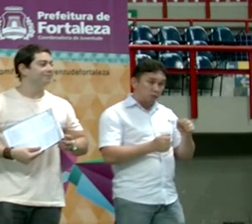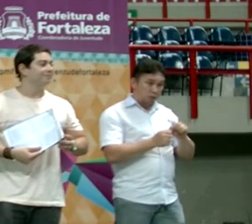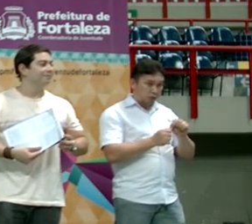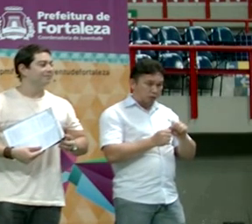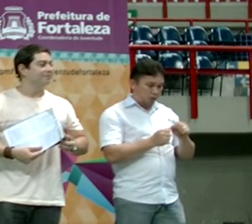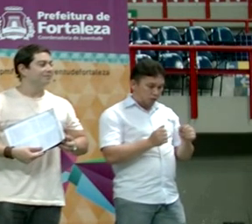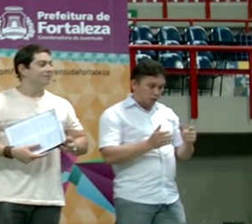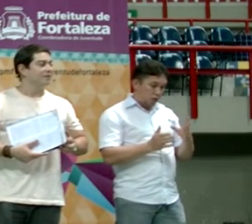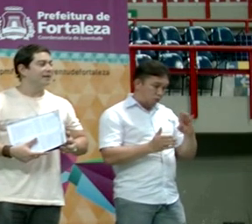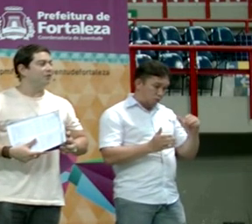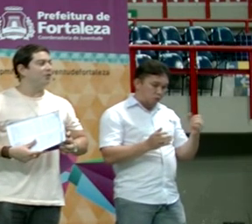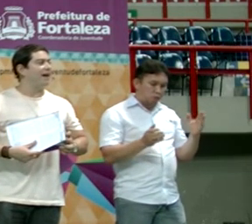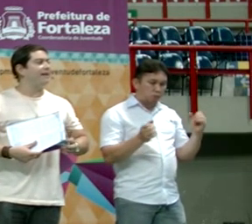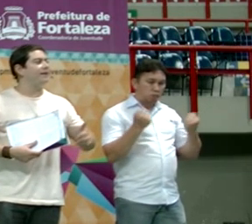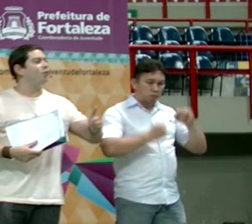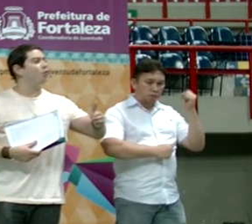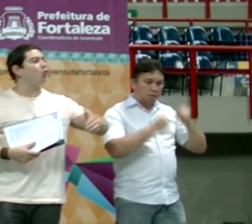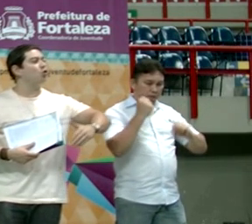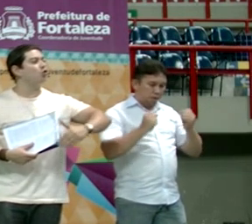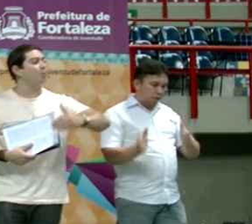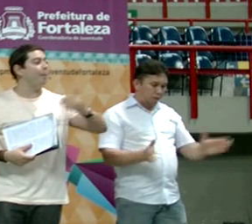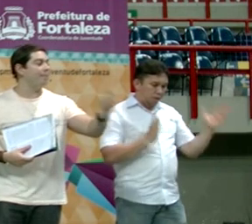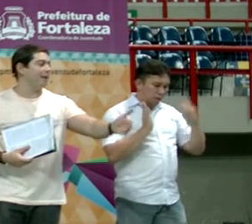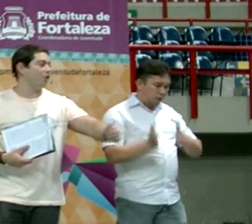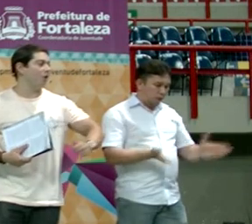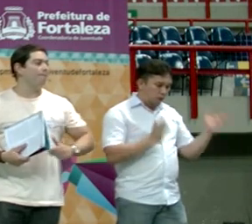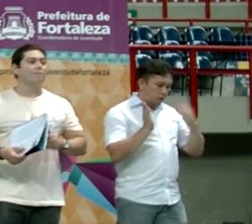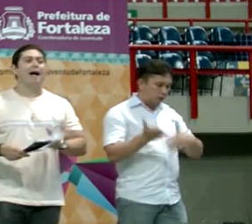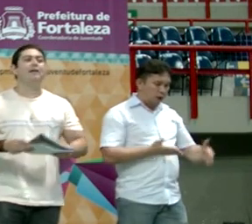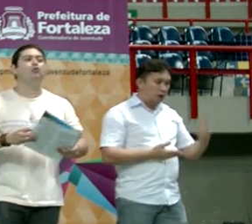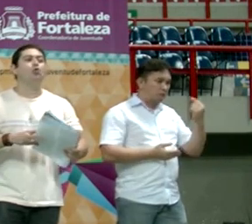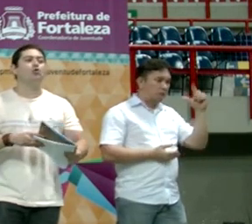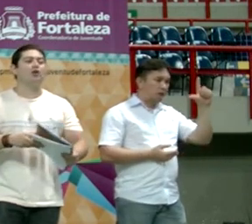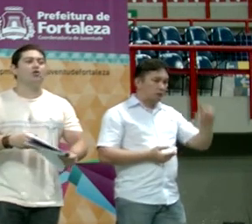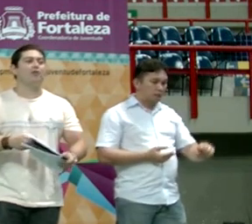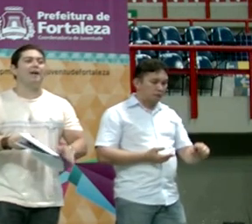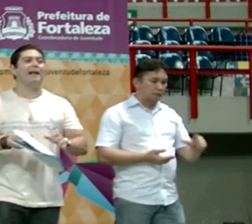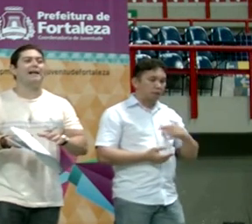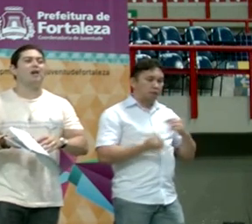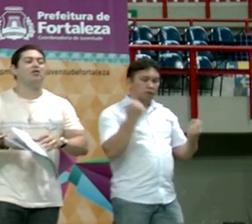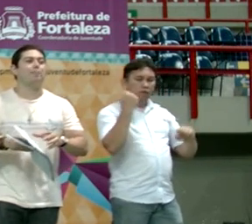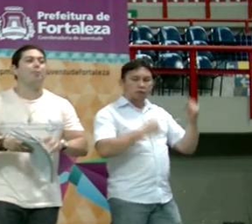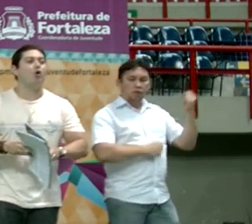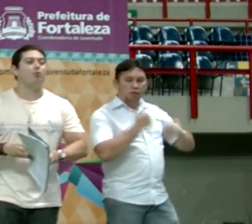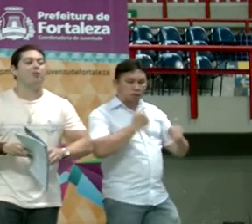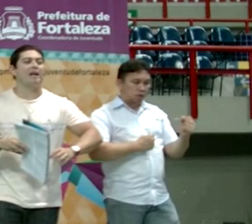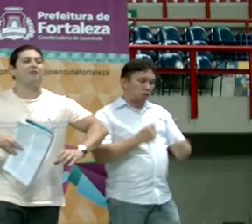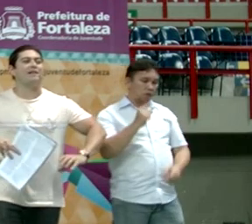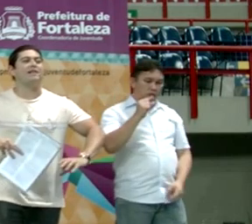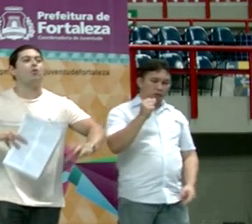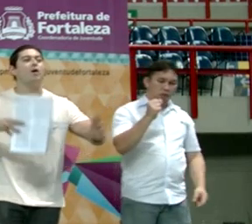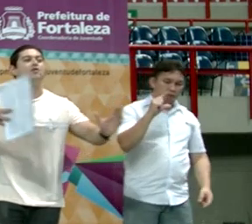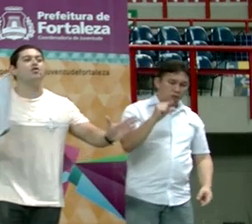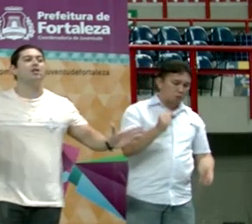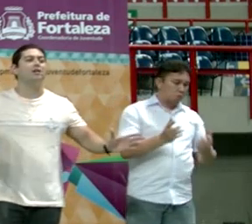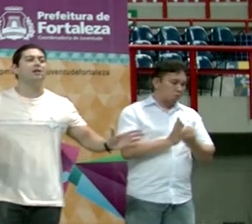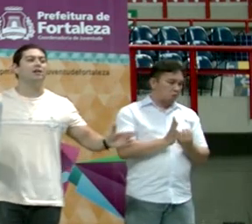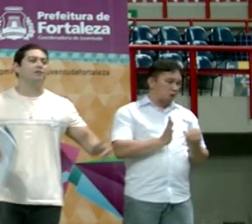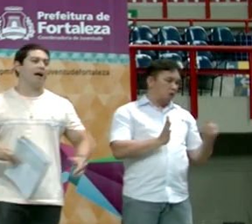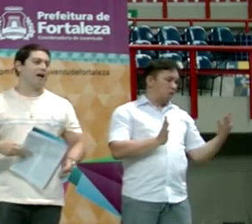industrializado, que tu vai ter um custo bem menor. A indústria, jovem, ela gasta pouco, porque ela faz